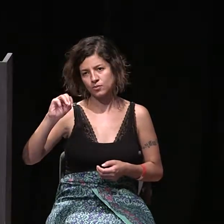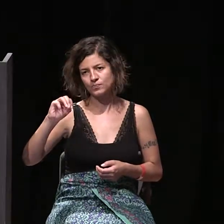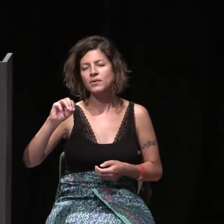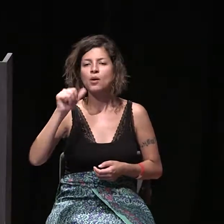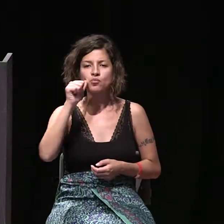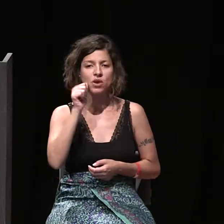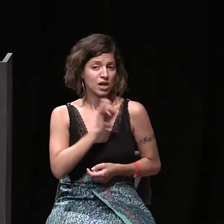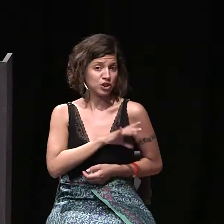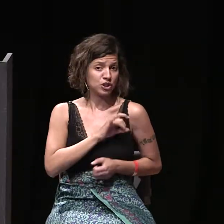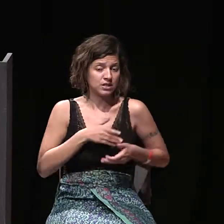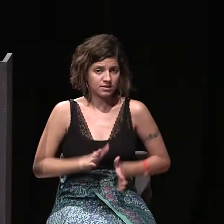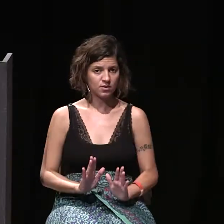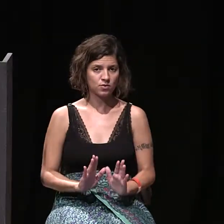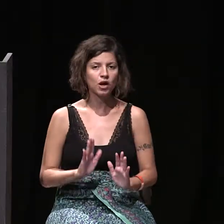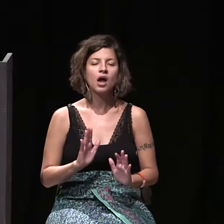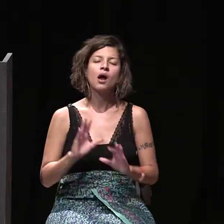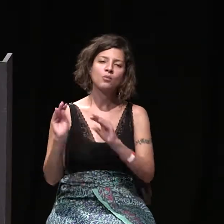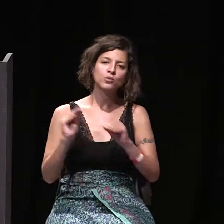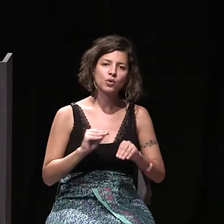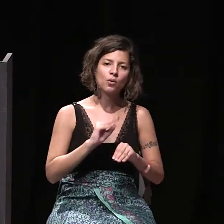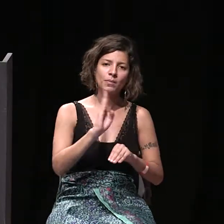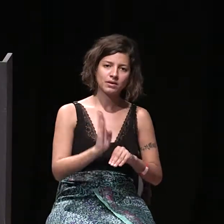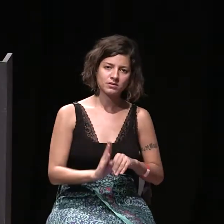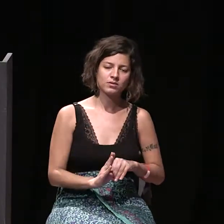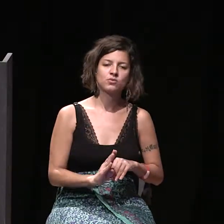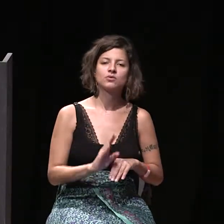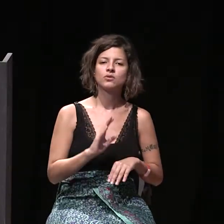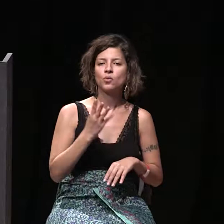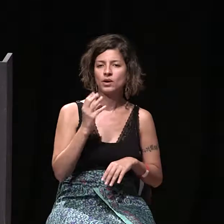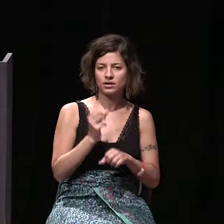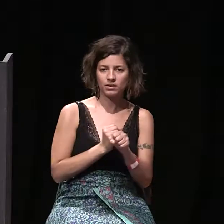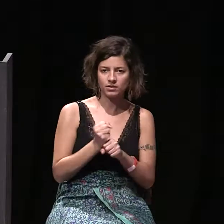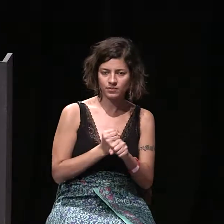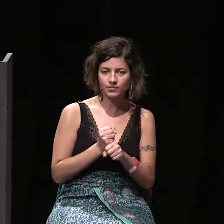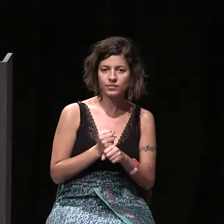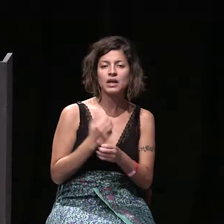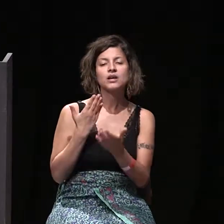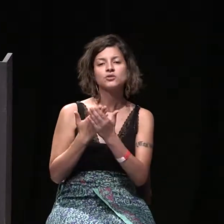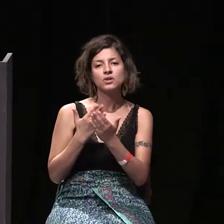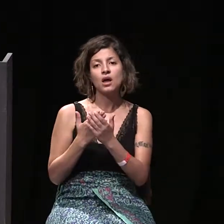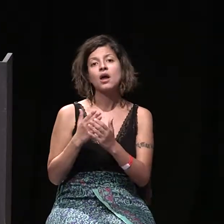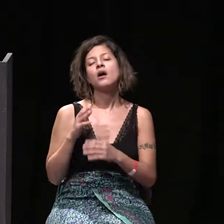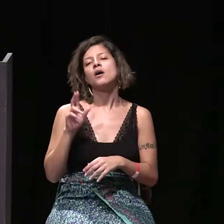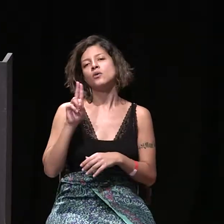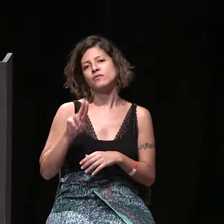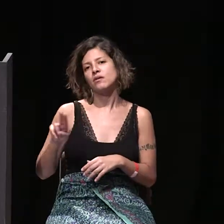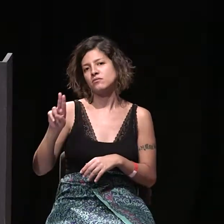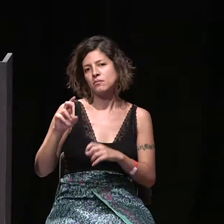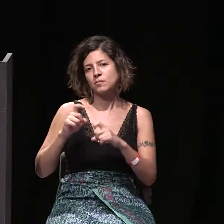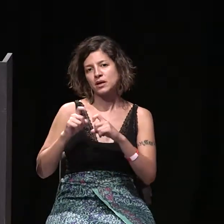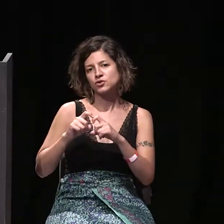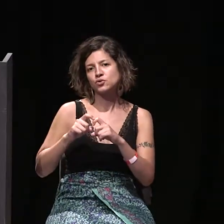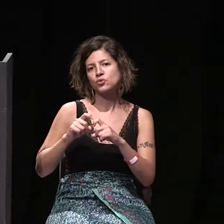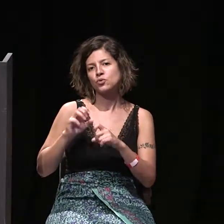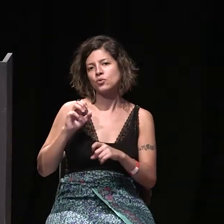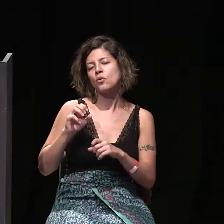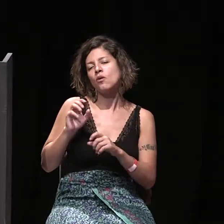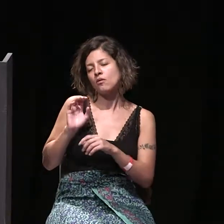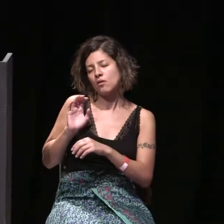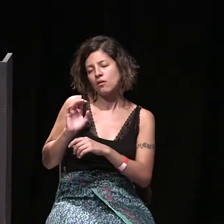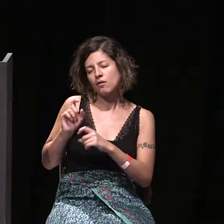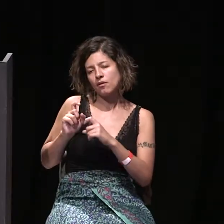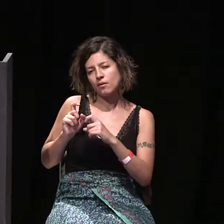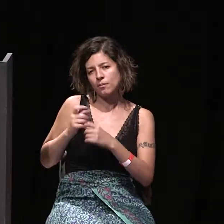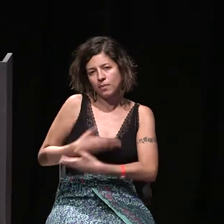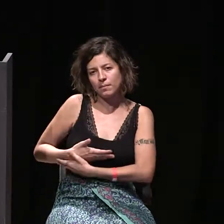40 anos, possui graduação em enfermagem obstétrica pela Universidade do Chile e mestrado e doutorado em educação pela